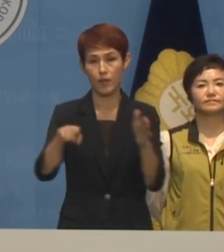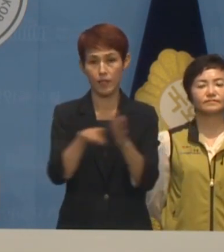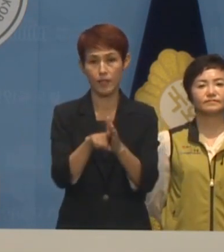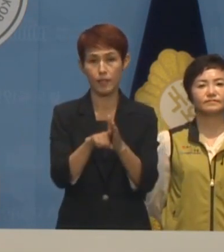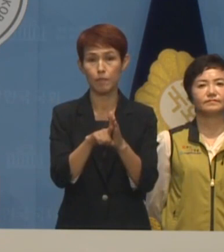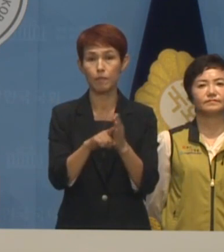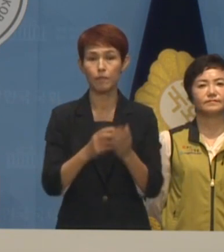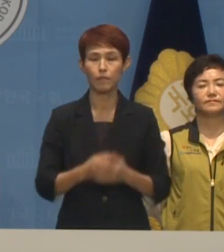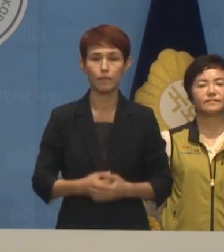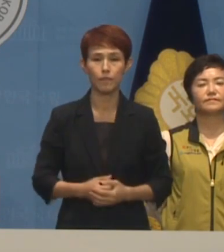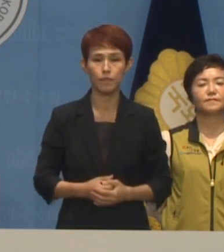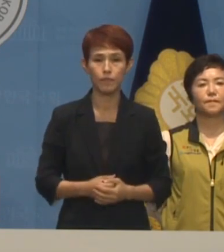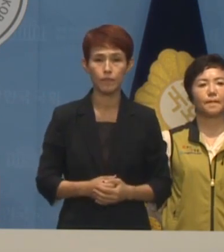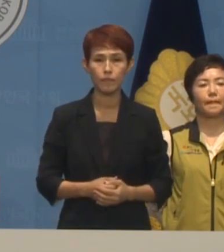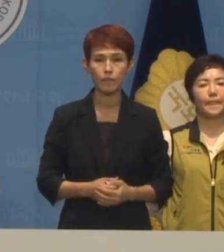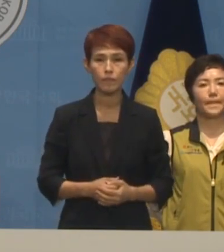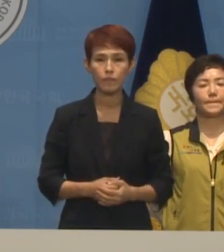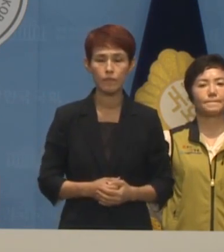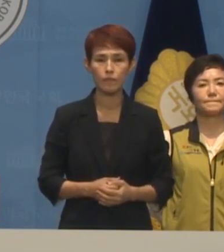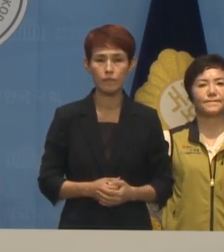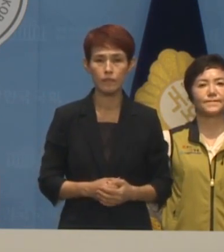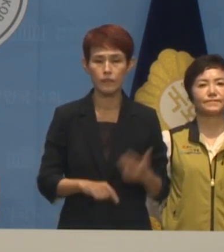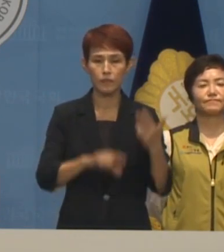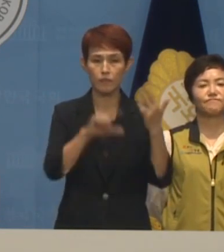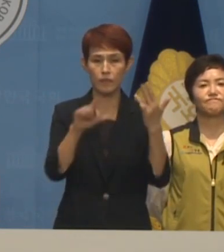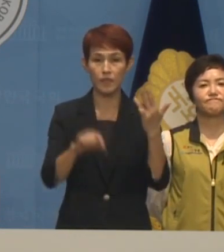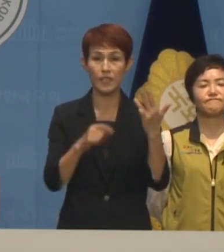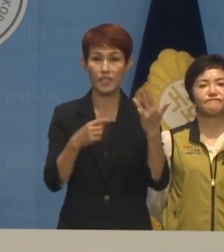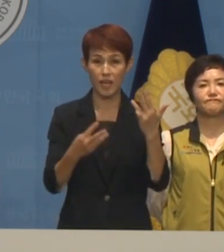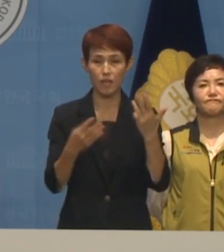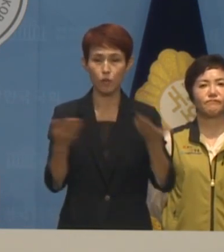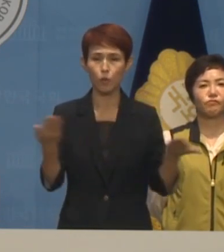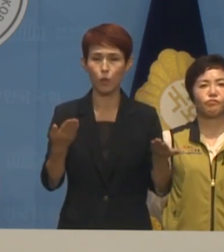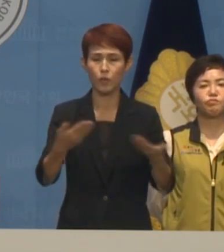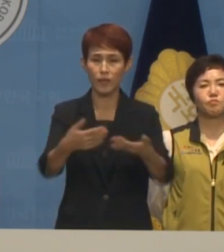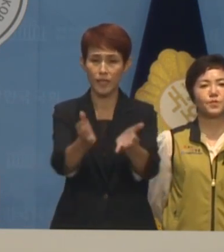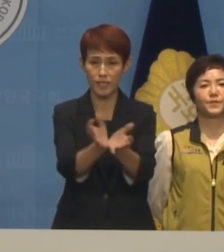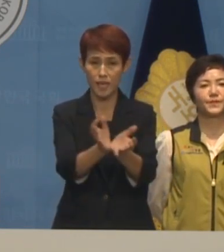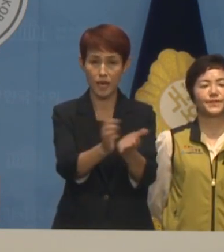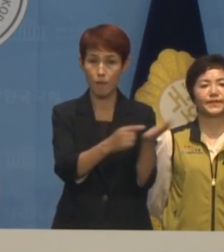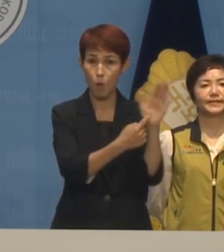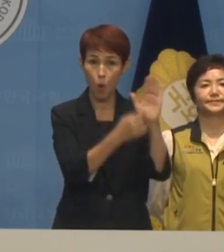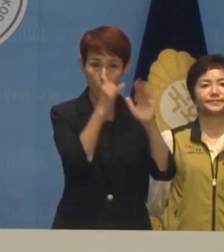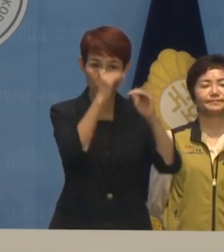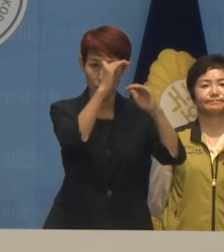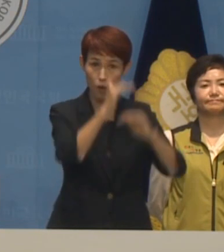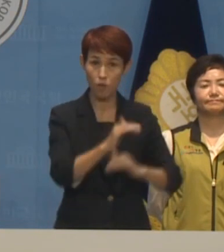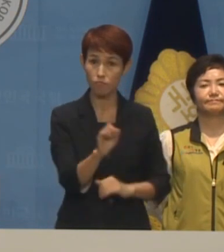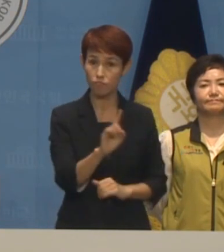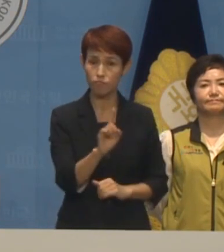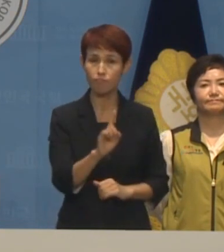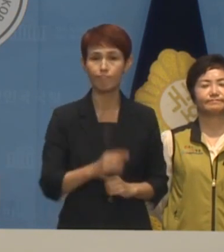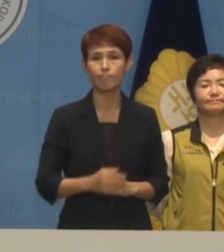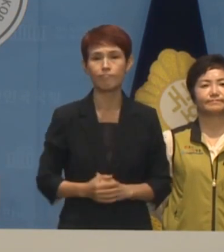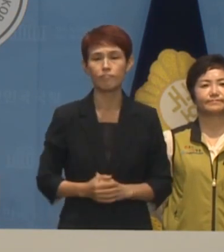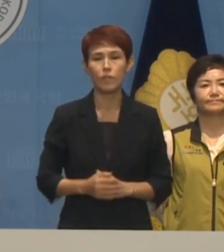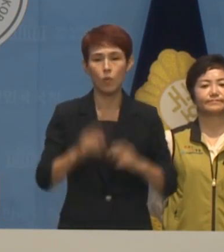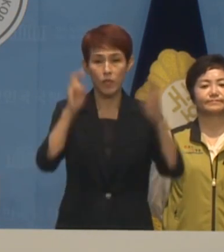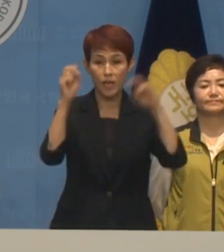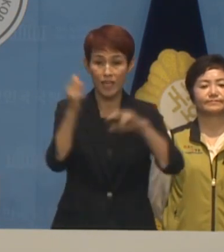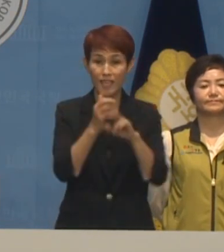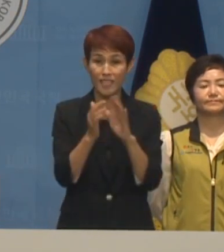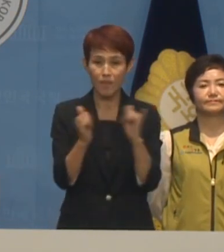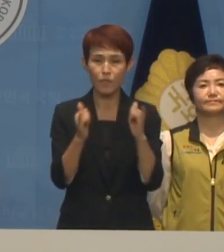개정안입니다. 지난 4일 노동인권단체 직장갑질 119가 발표한 설문조사 결과에 따르면